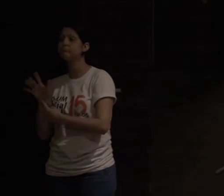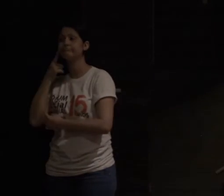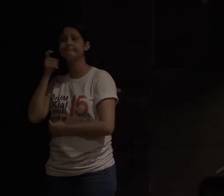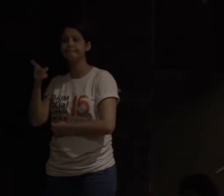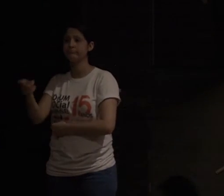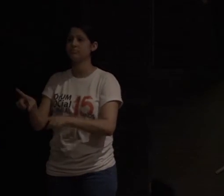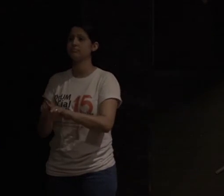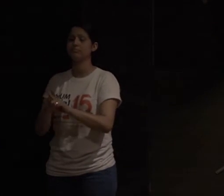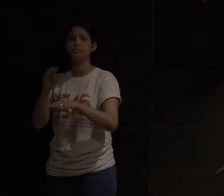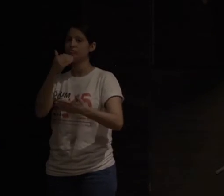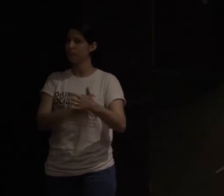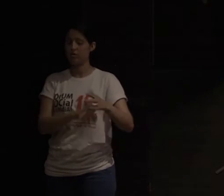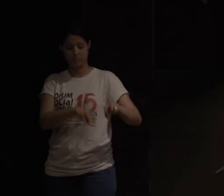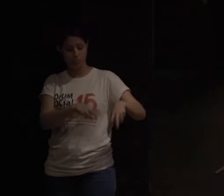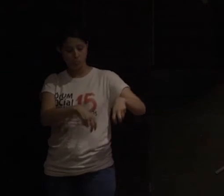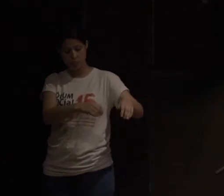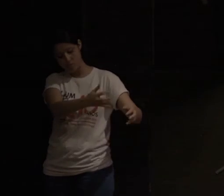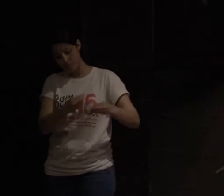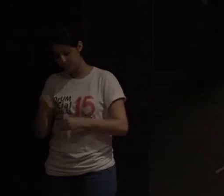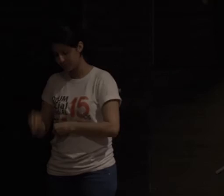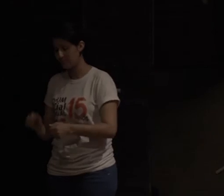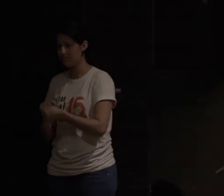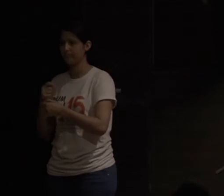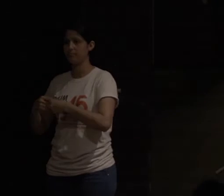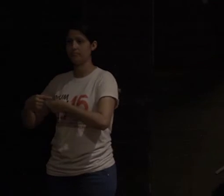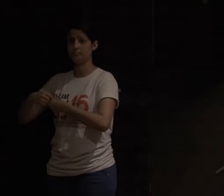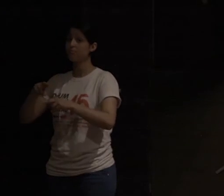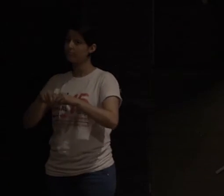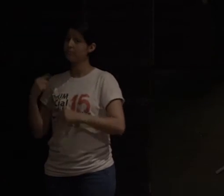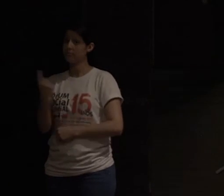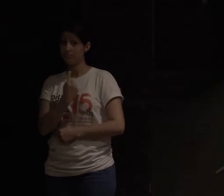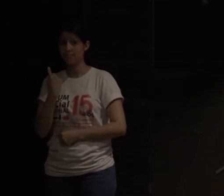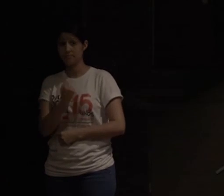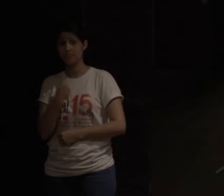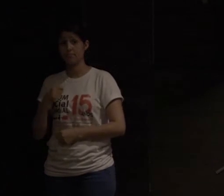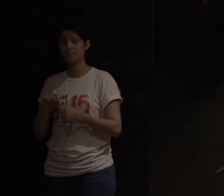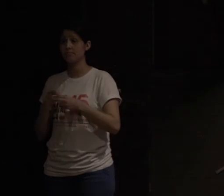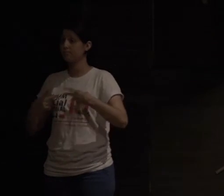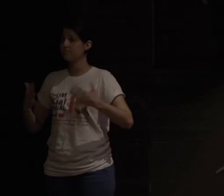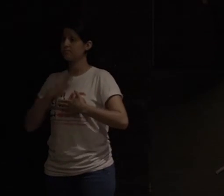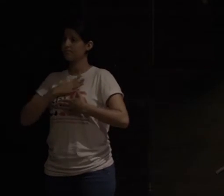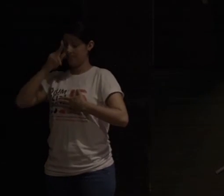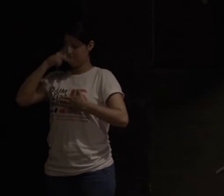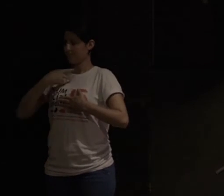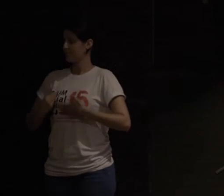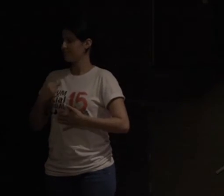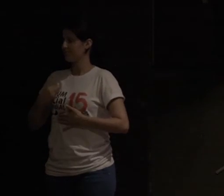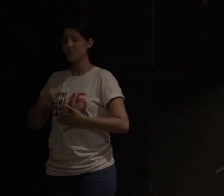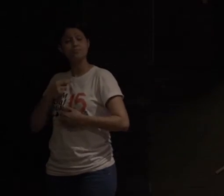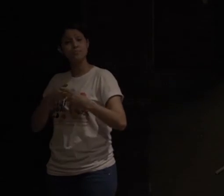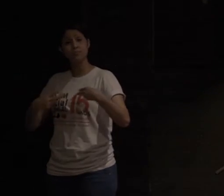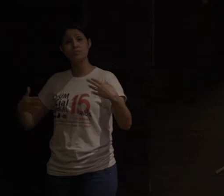de descolonizar a educação. E, para isso, é preciso trazer para o nosso debate coisas e para a nossa vida as coisas